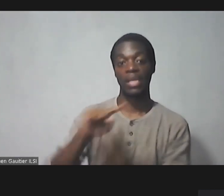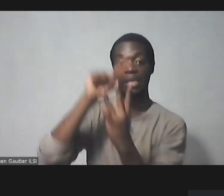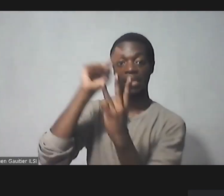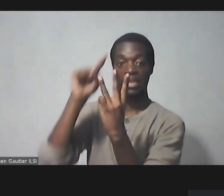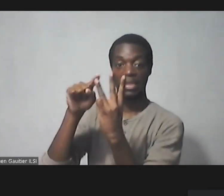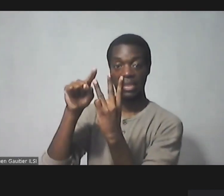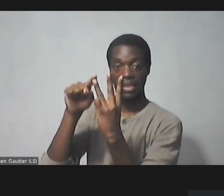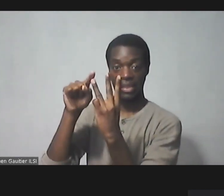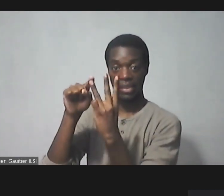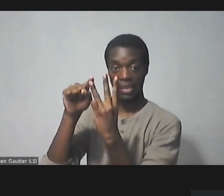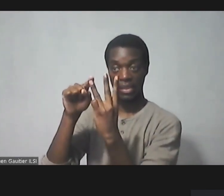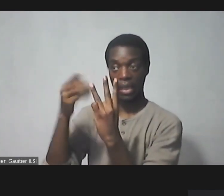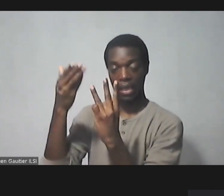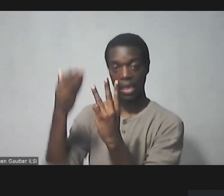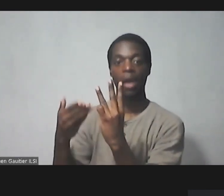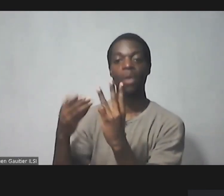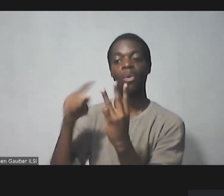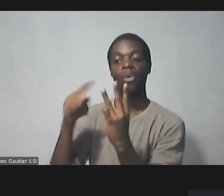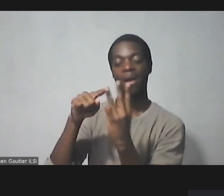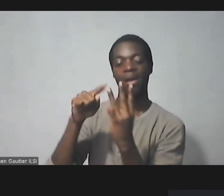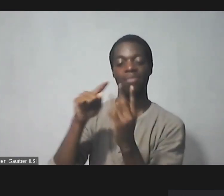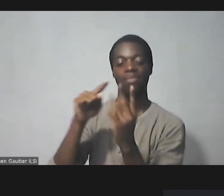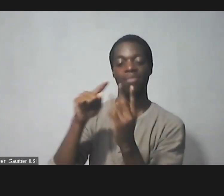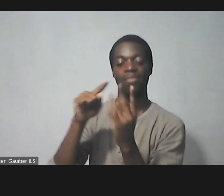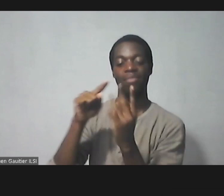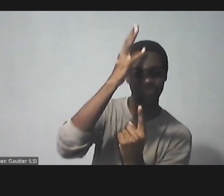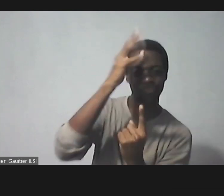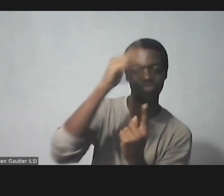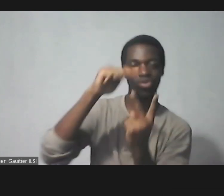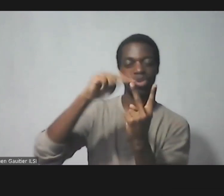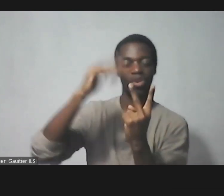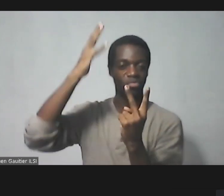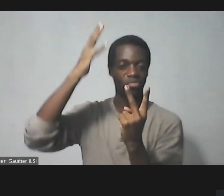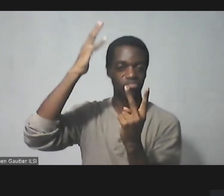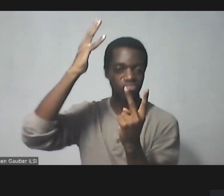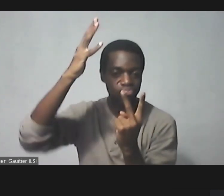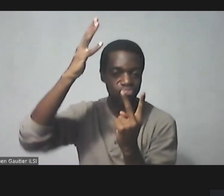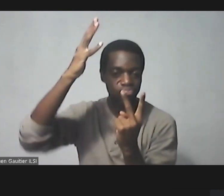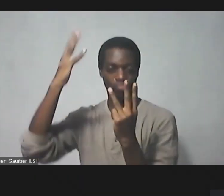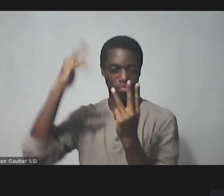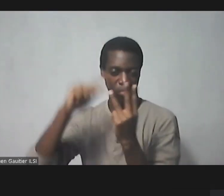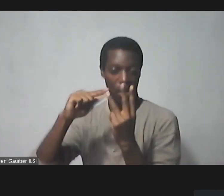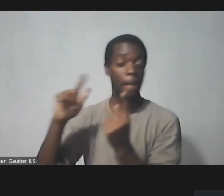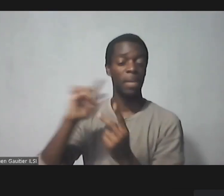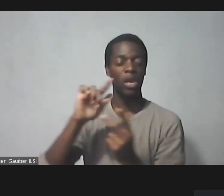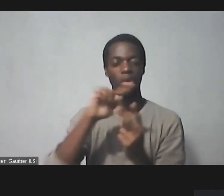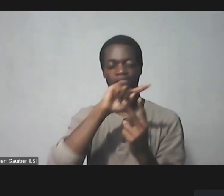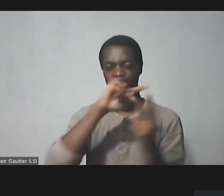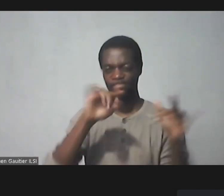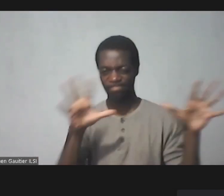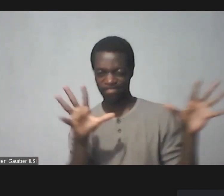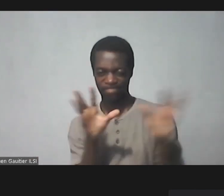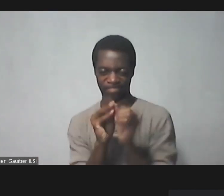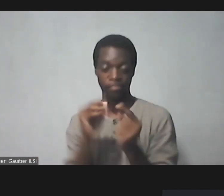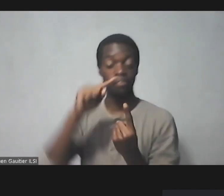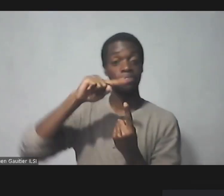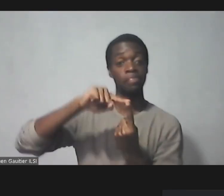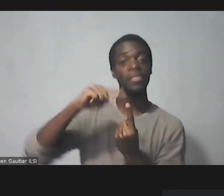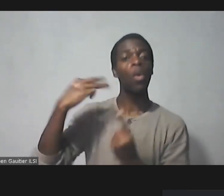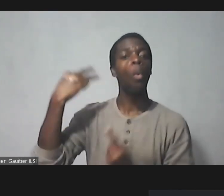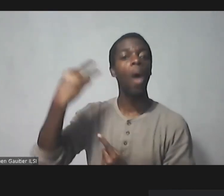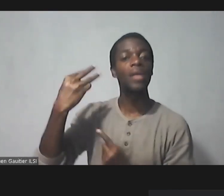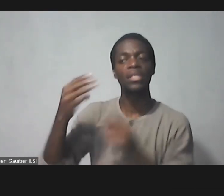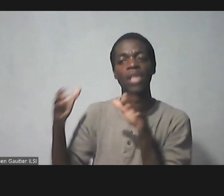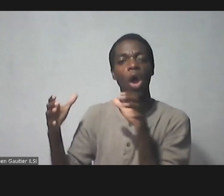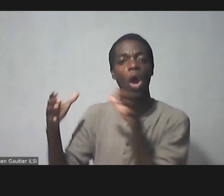un poco recopilación de lo que hemos visto. Hemos visto primero una herramienta como las preguntas del grupo de Washington para poder identificar